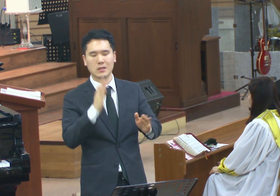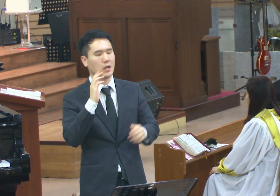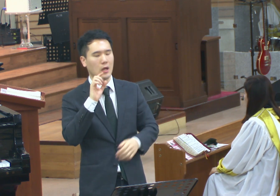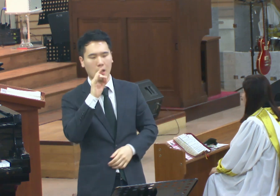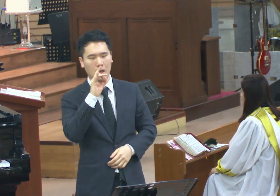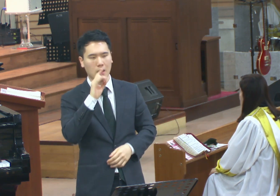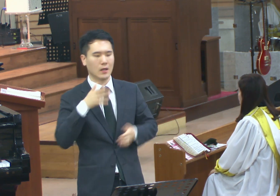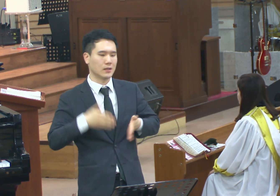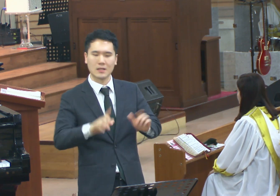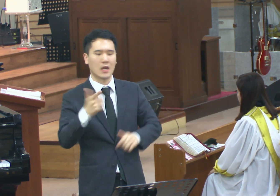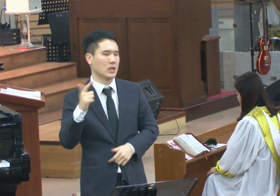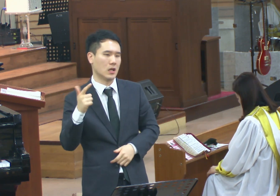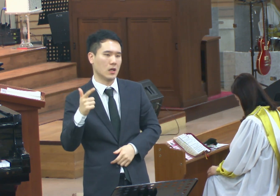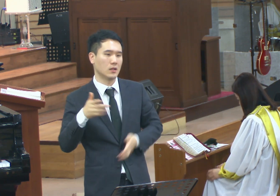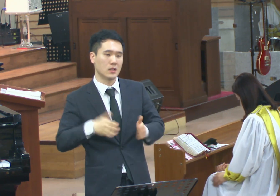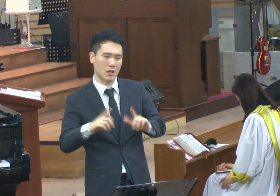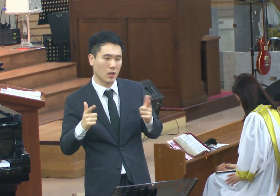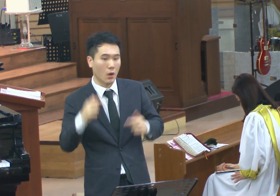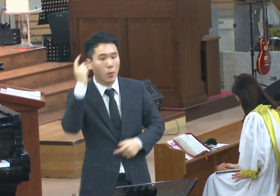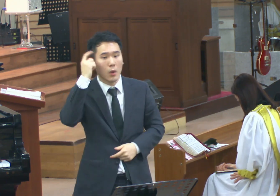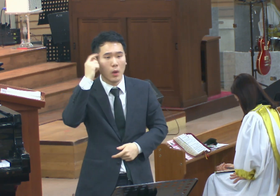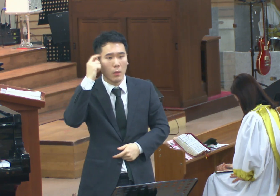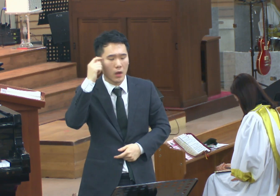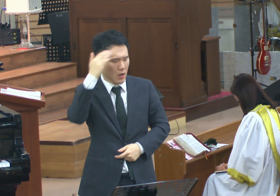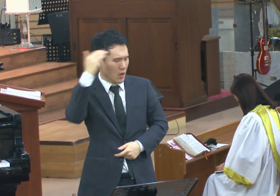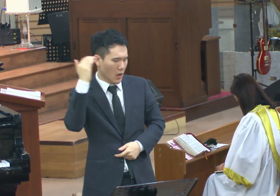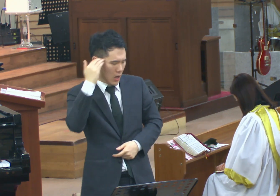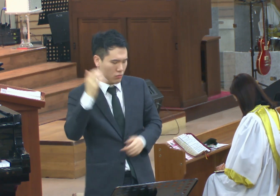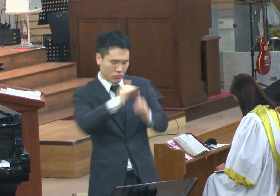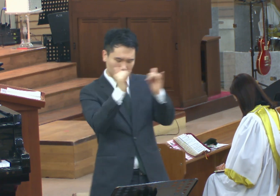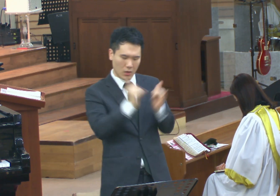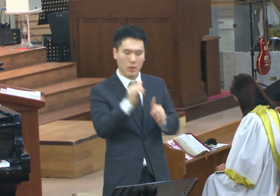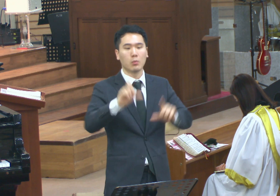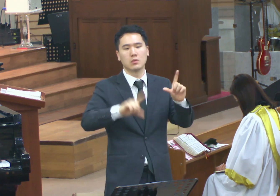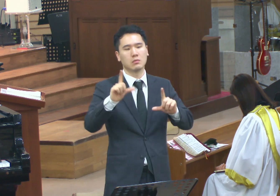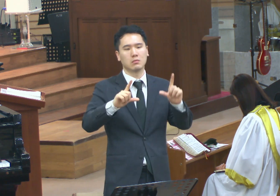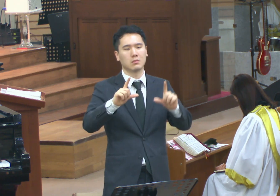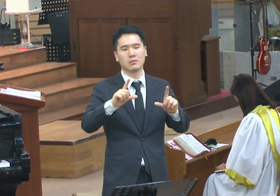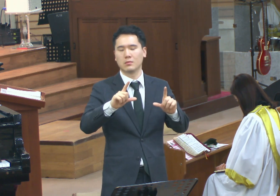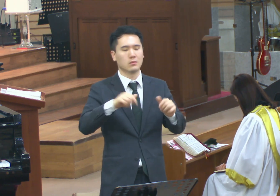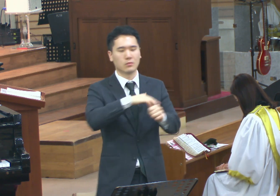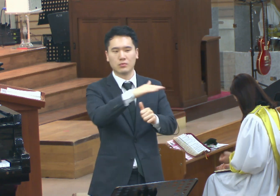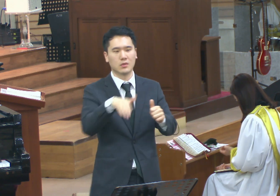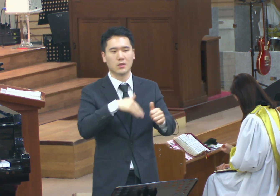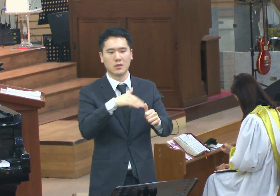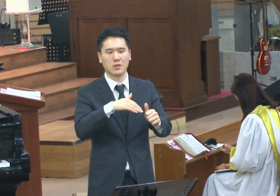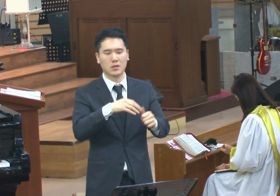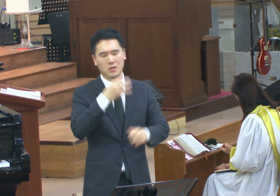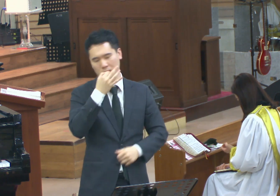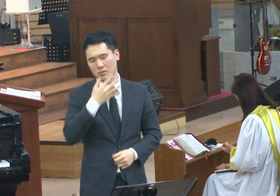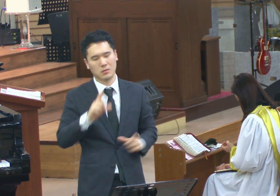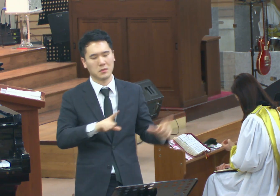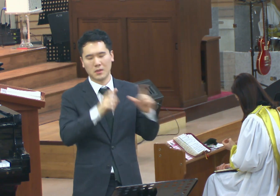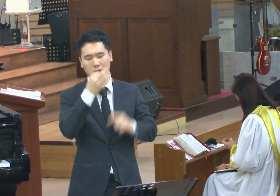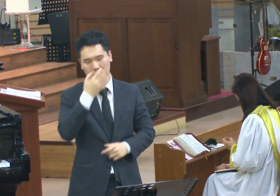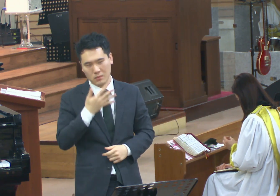애들이 급감하고 있어요. 이유가 뭐죠? 두 지파 반 되는 사람들을